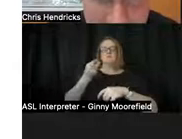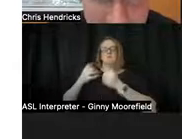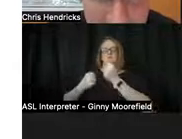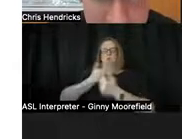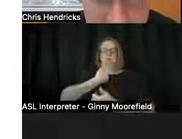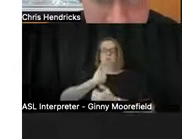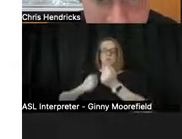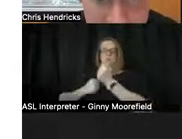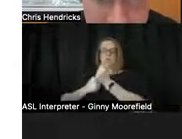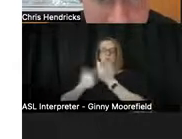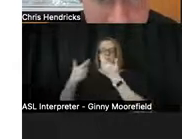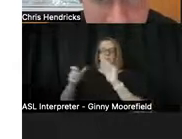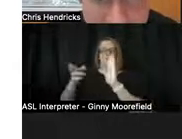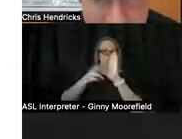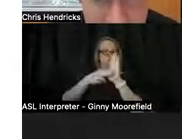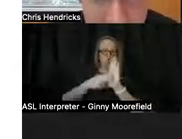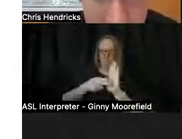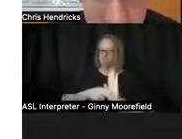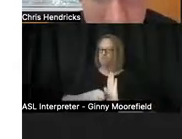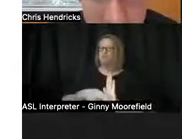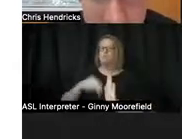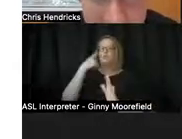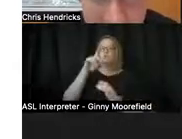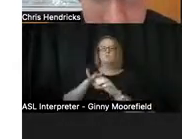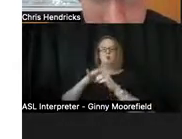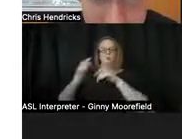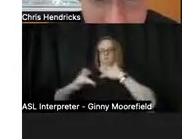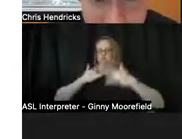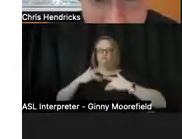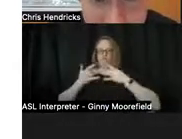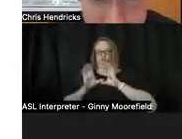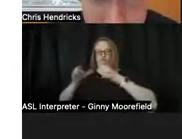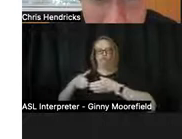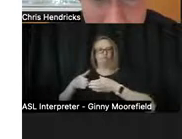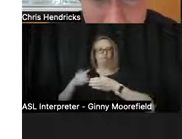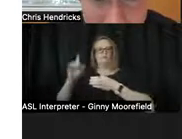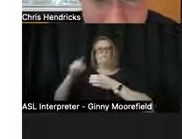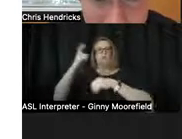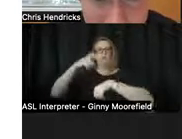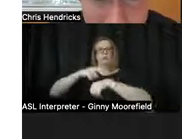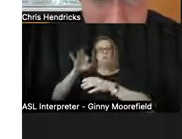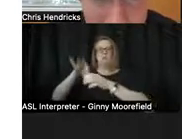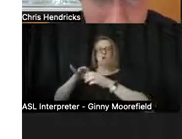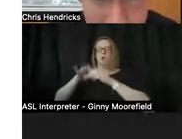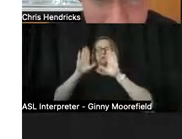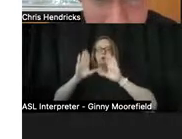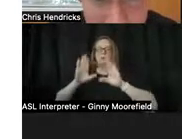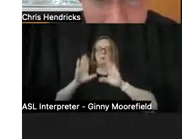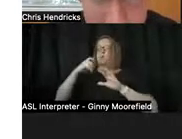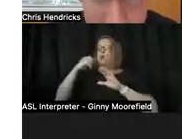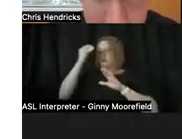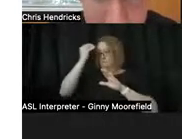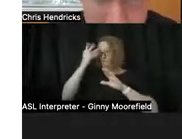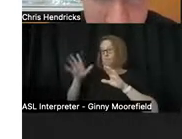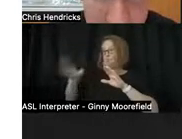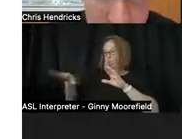hicimos que algunos de nuestros autointecesores se registrarán para votar y todos estaban emocionados por votar por primera vez y